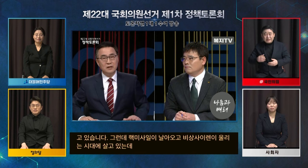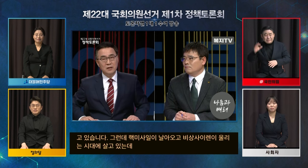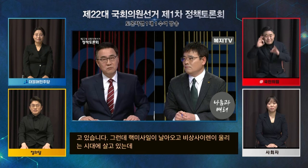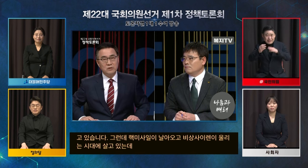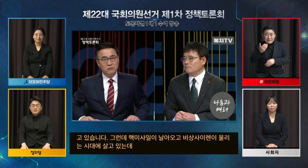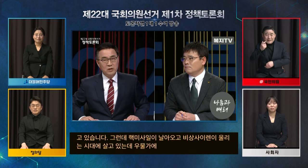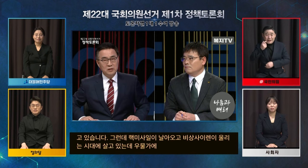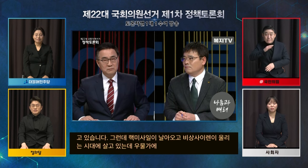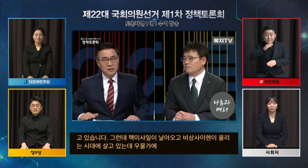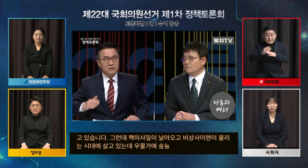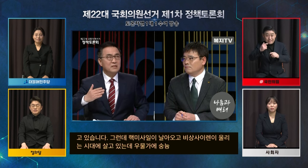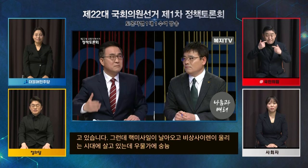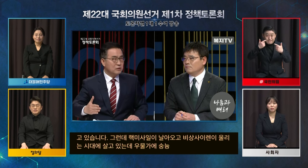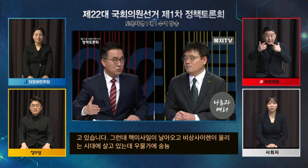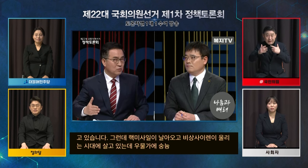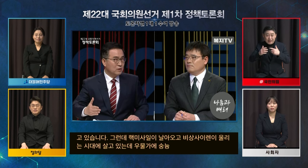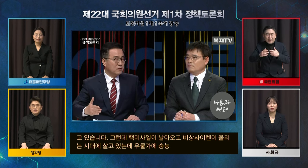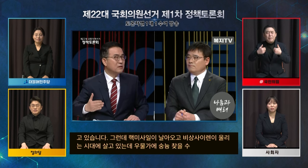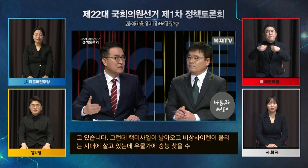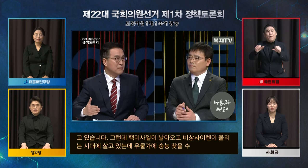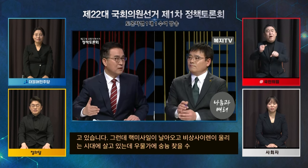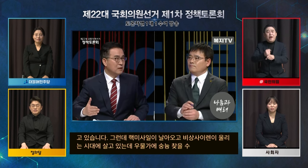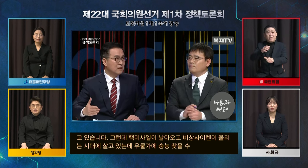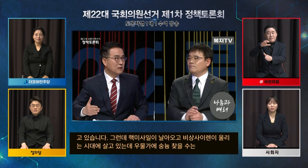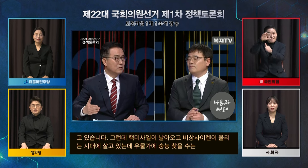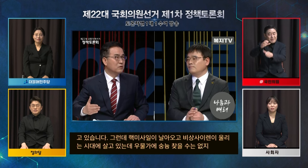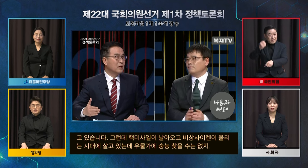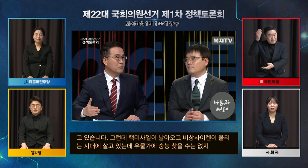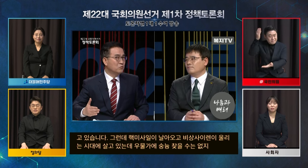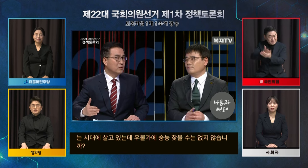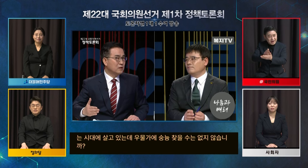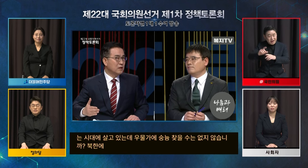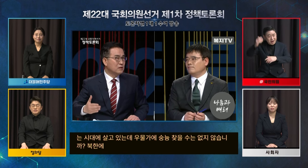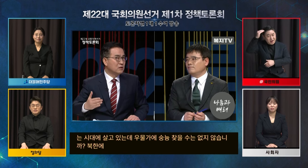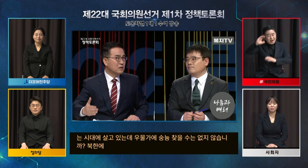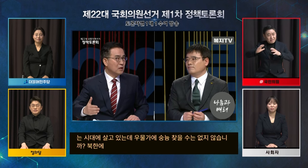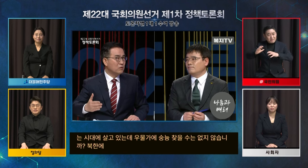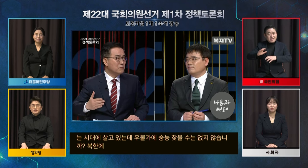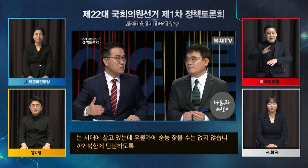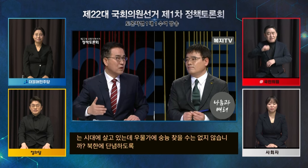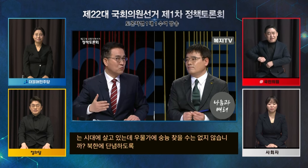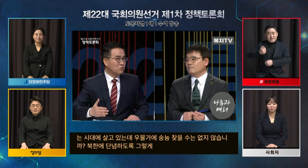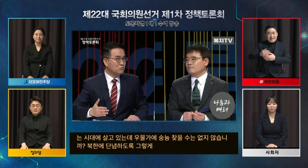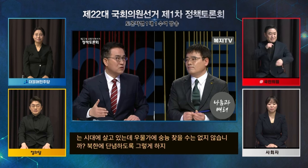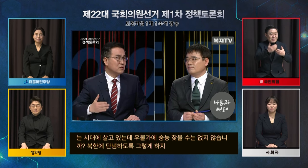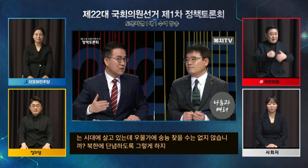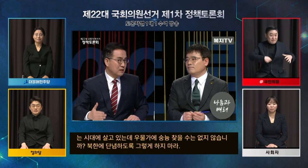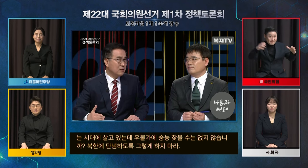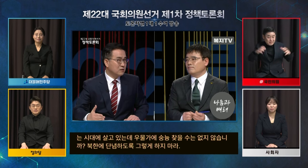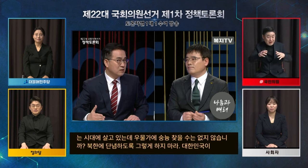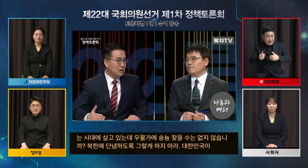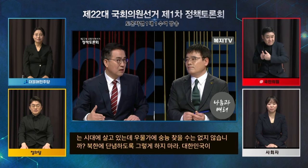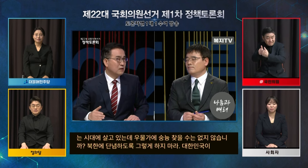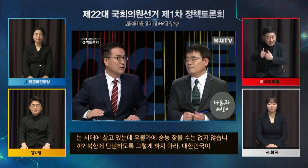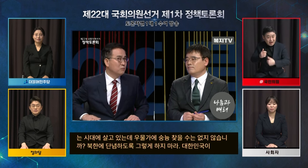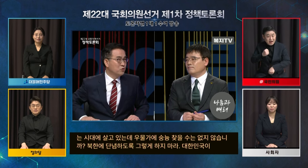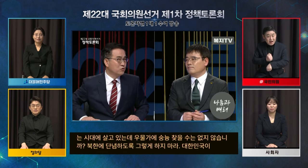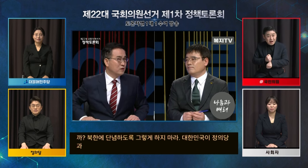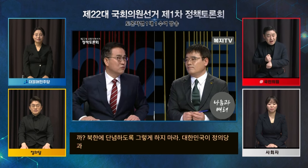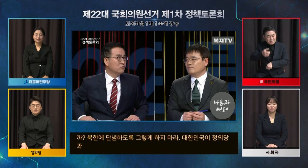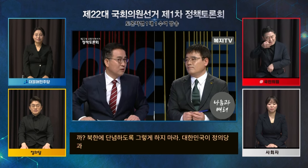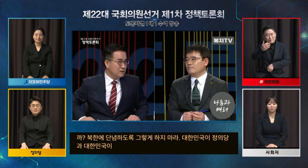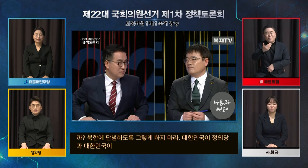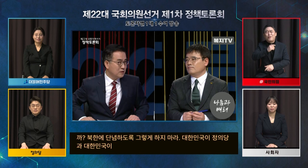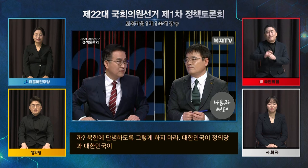분명하게 북한으로 하여금 단념하도록 그렇게 하지 마라. 우리 대한민국이 정의당과 민주당이 똘똘 뭉쳐서 대응할 것이다. 라는 걸